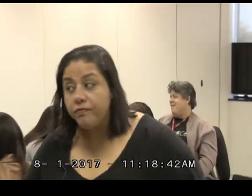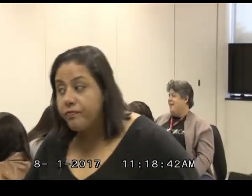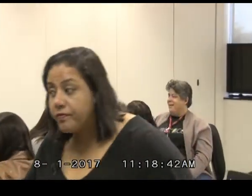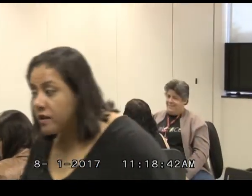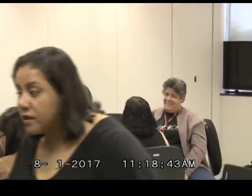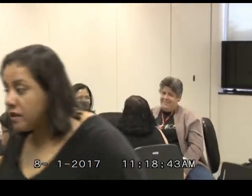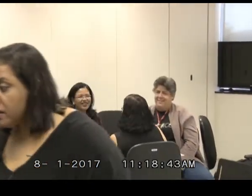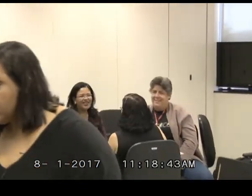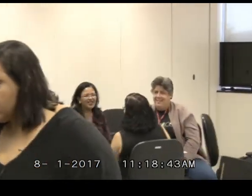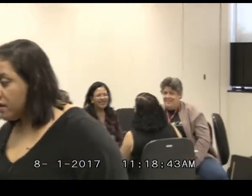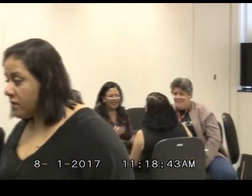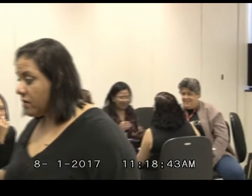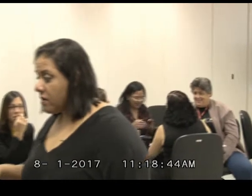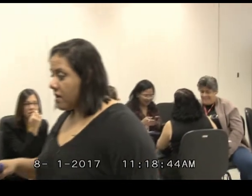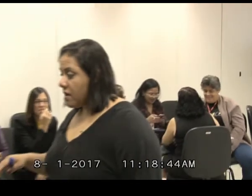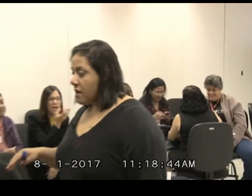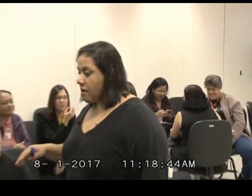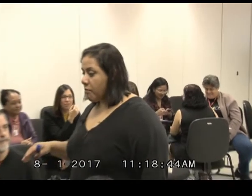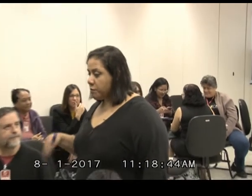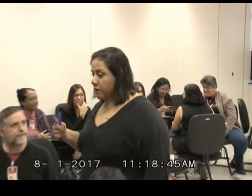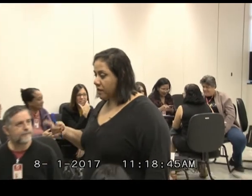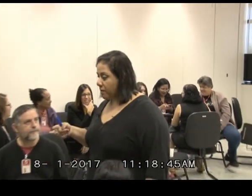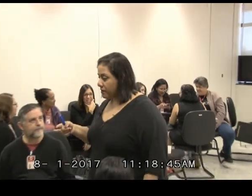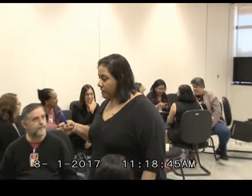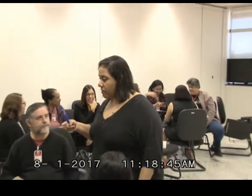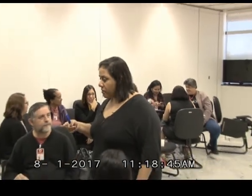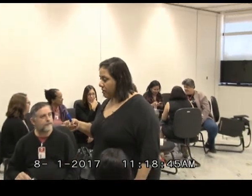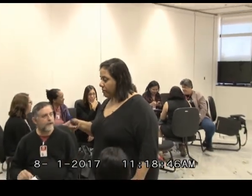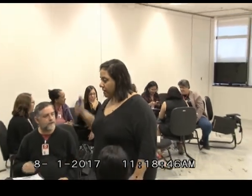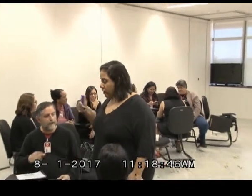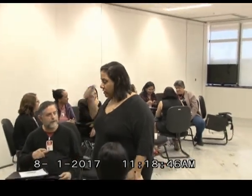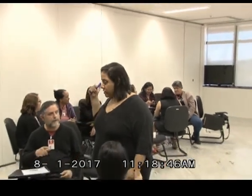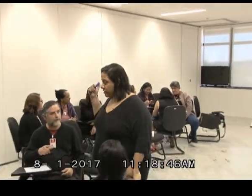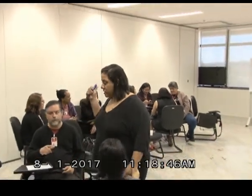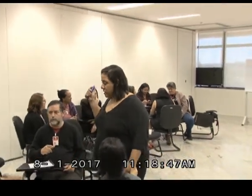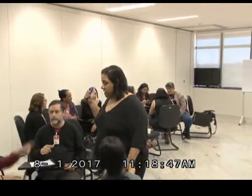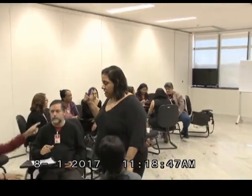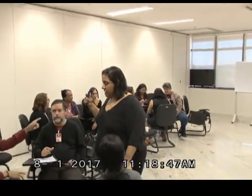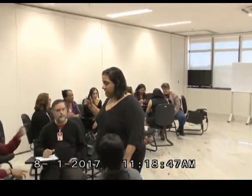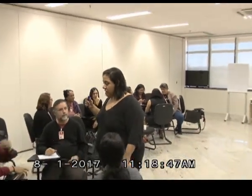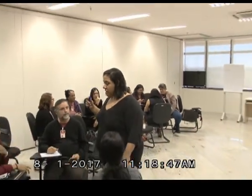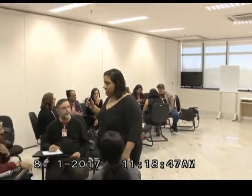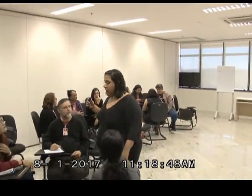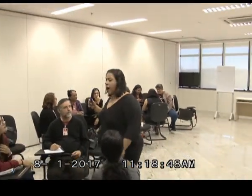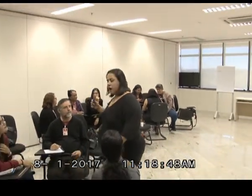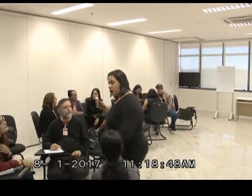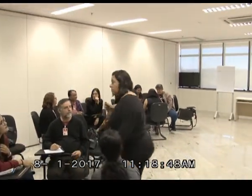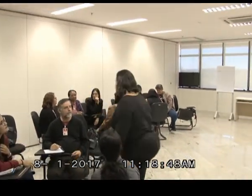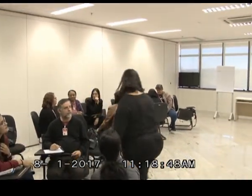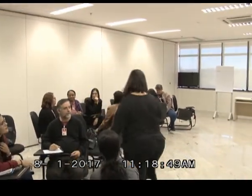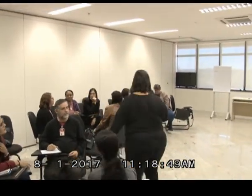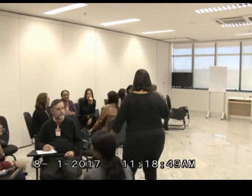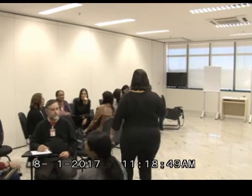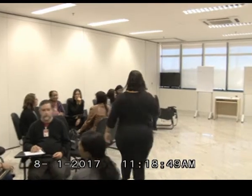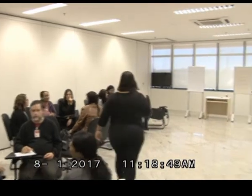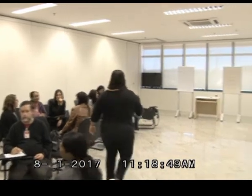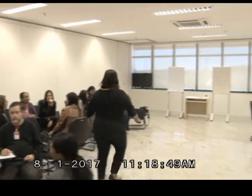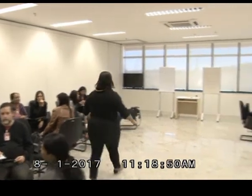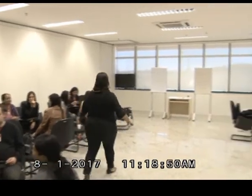Pedindo para perguntar a profissão. Pode perguntar a profissão para as outras? Como palavra. Ah, claro.